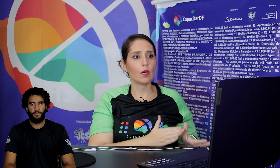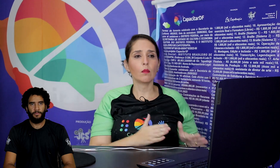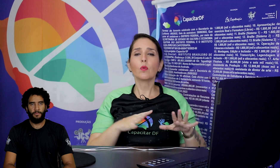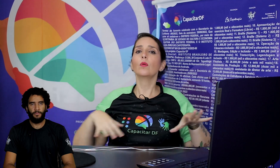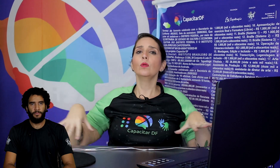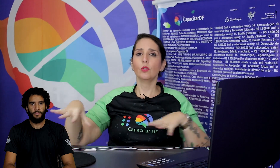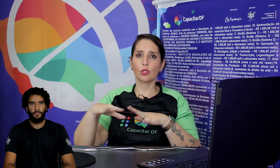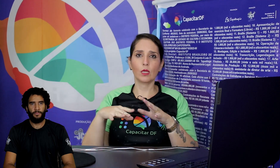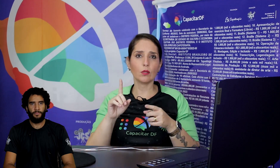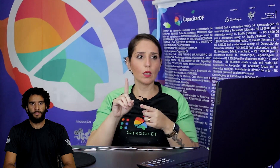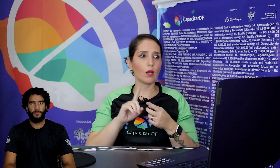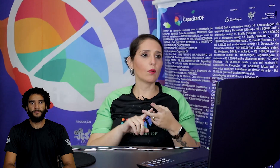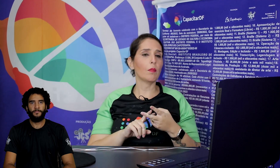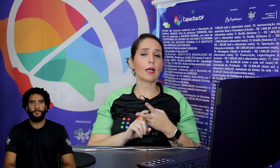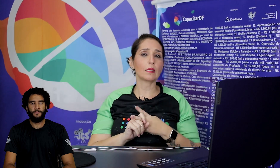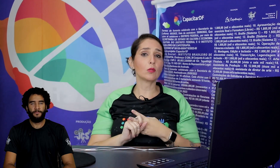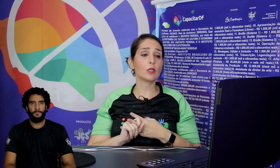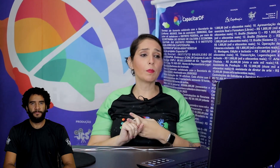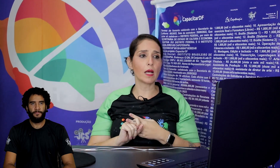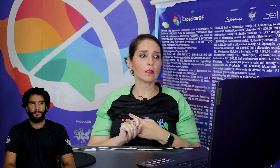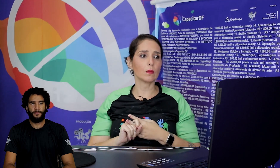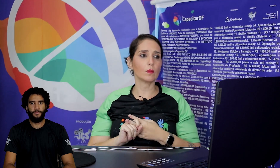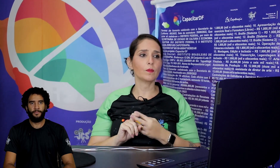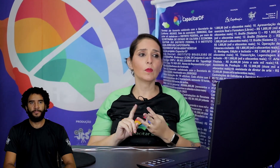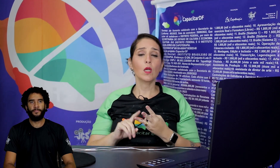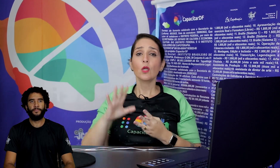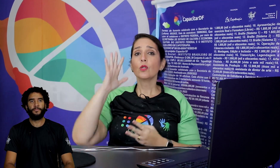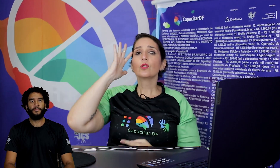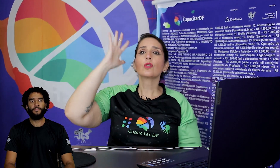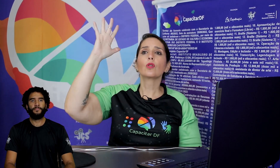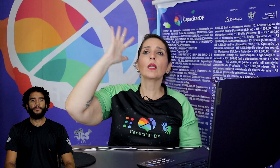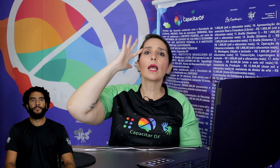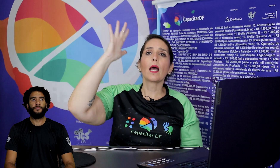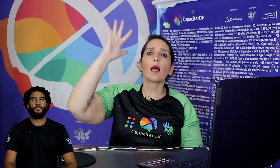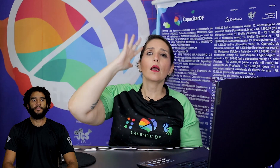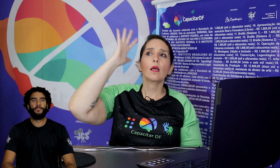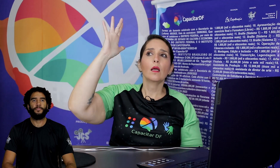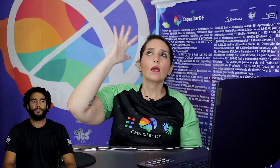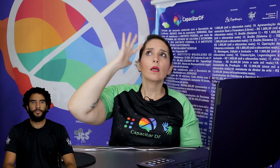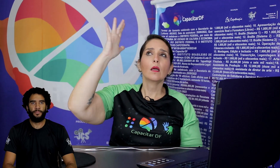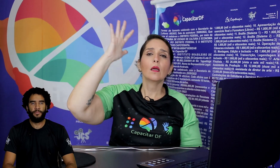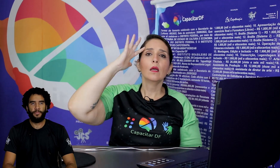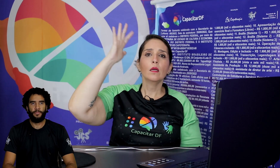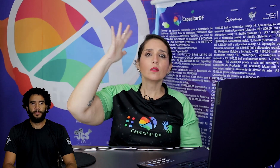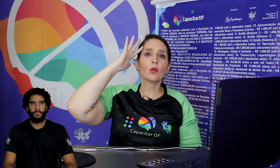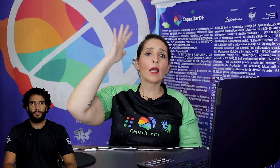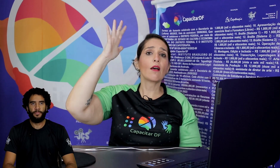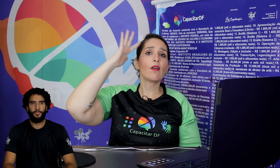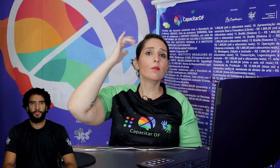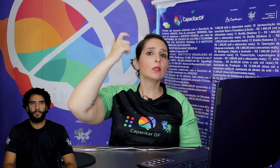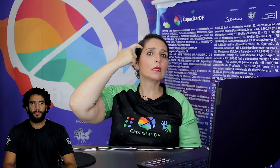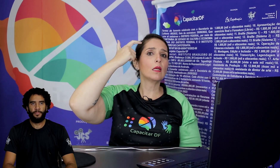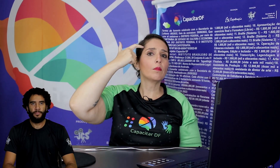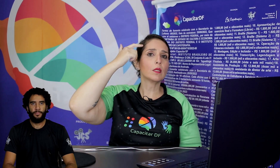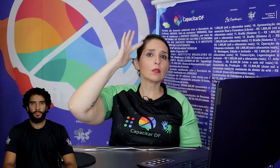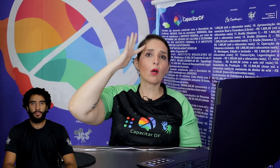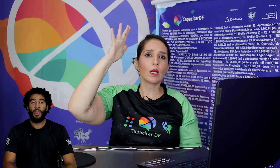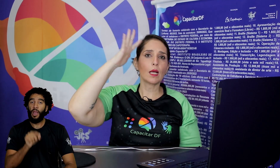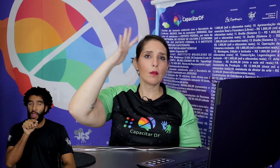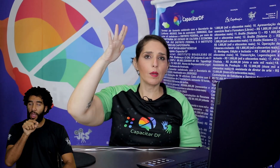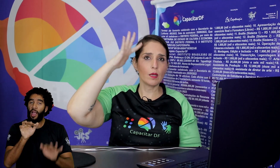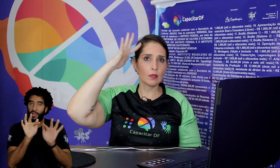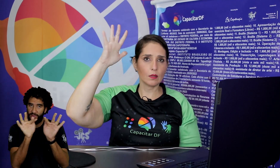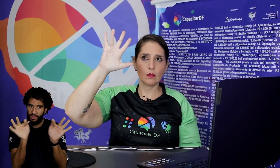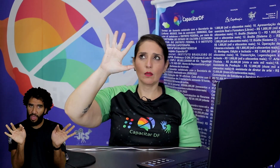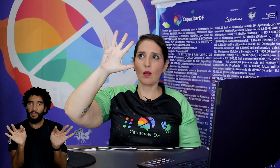acabou, acabou. Direcional, marcação de espaço. Sonhar. Sonhar, verbo simples, toca